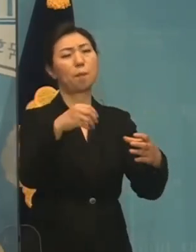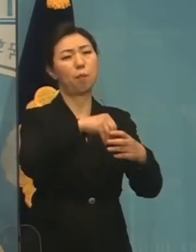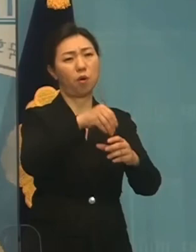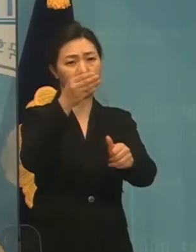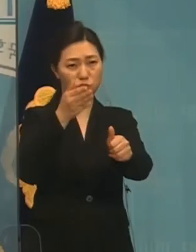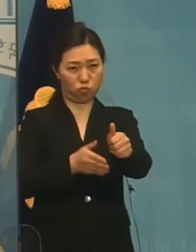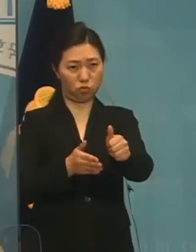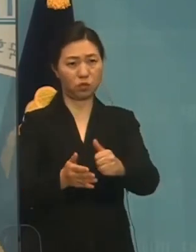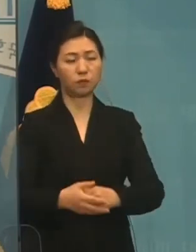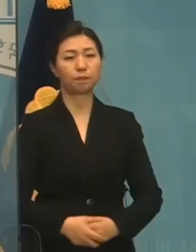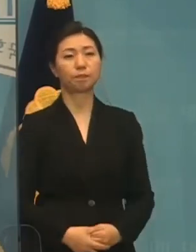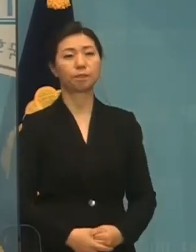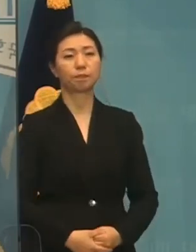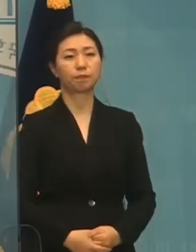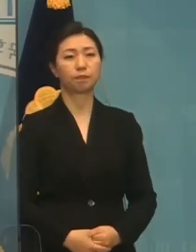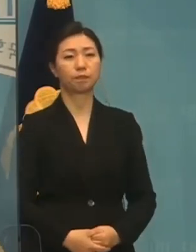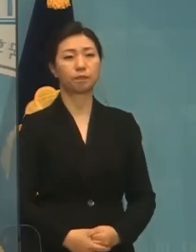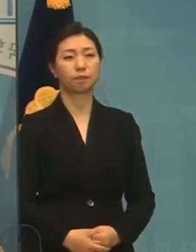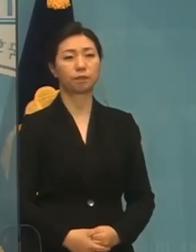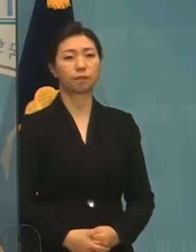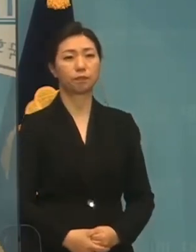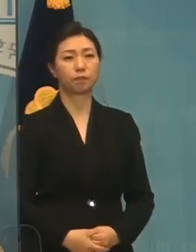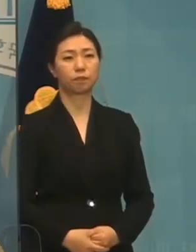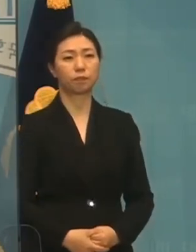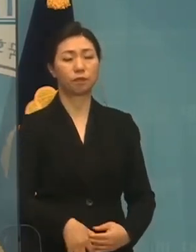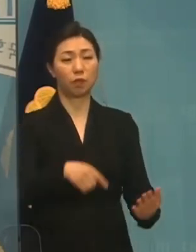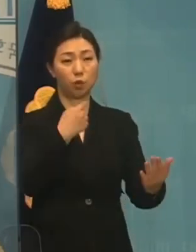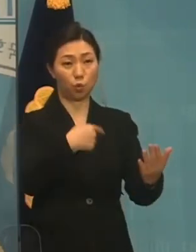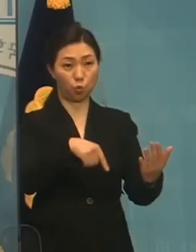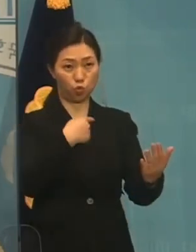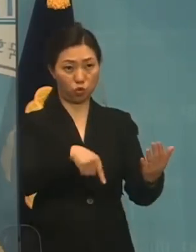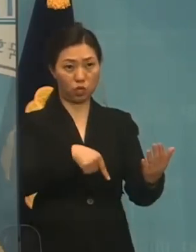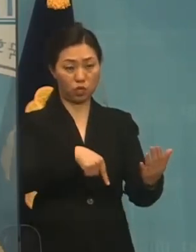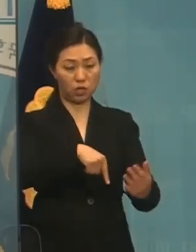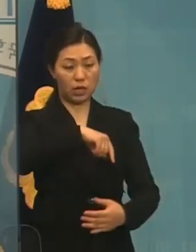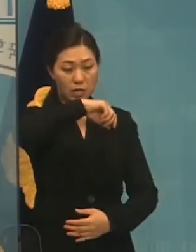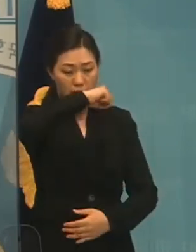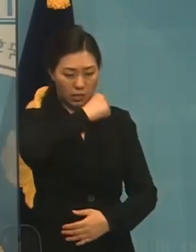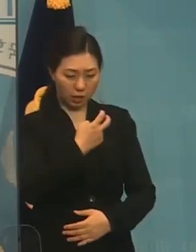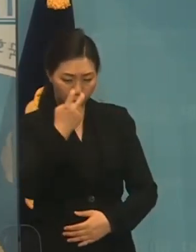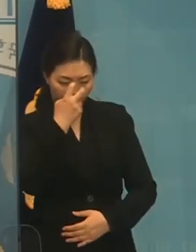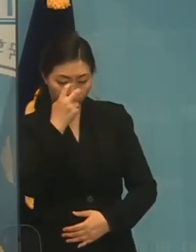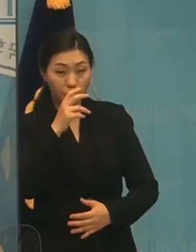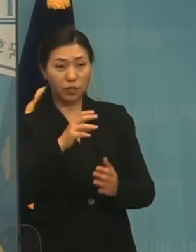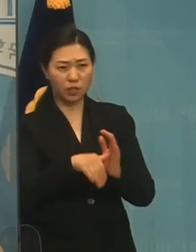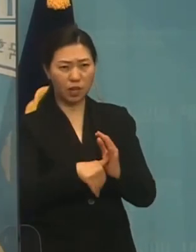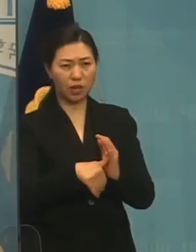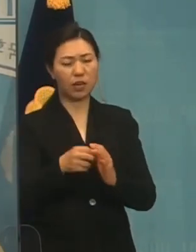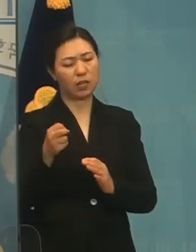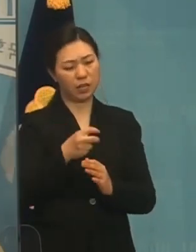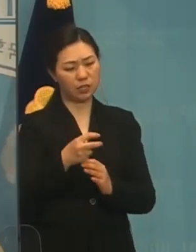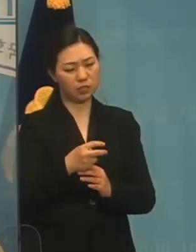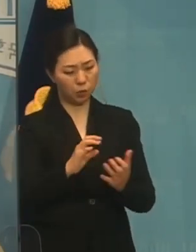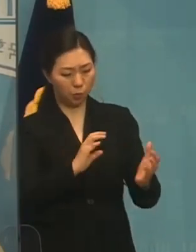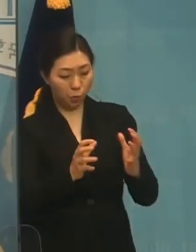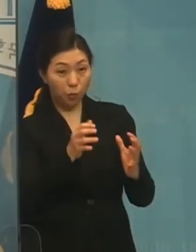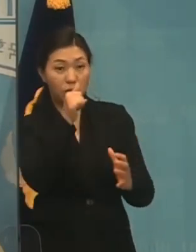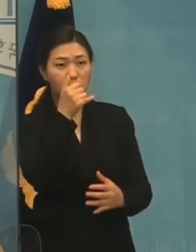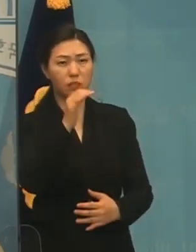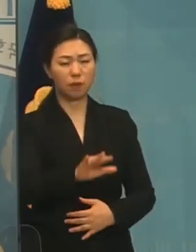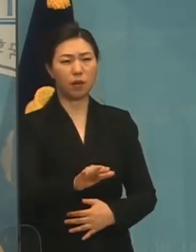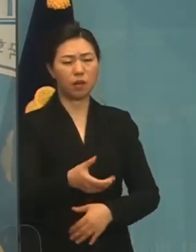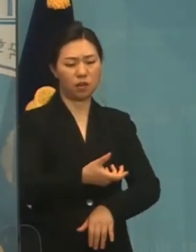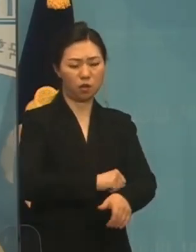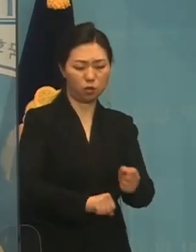바입니다. 교육위 예산 심사에서 저희가 다루게 되겠습니다만